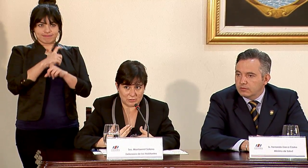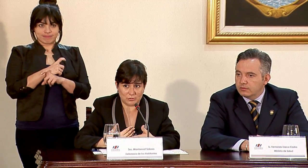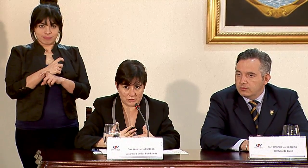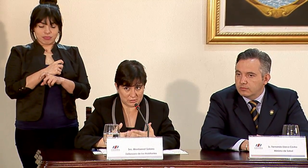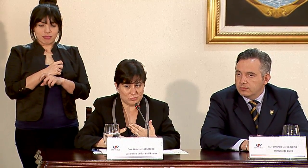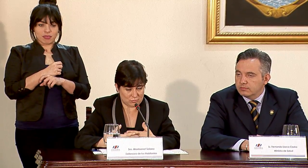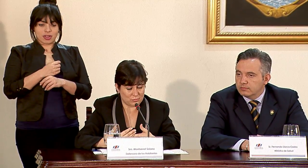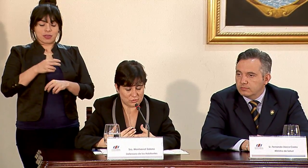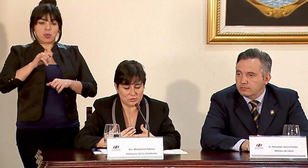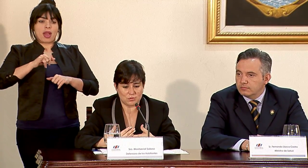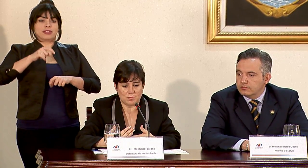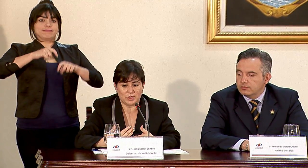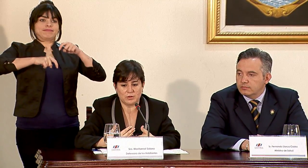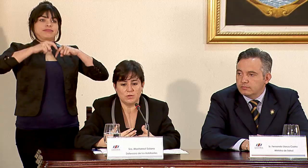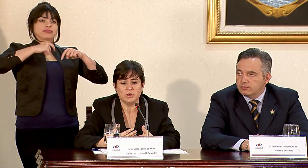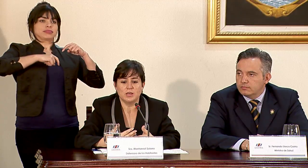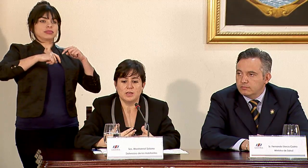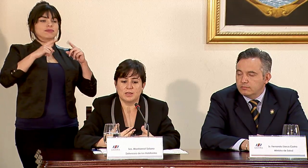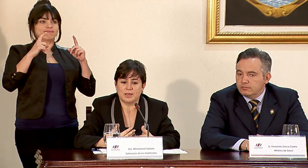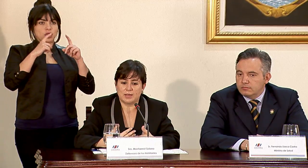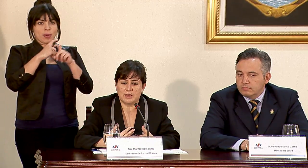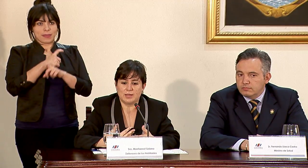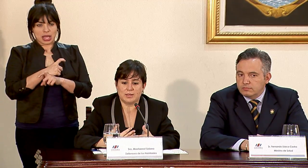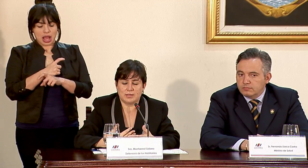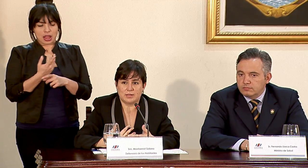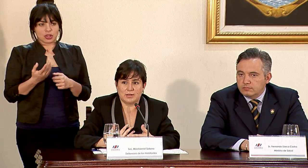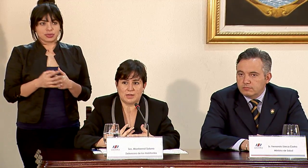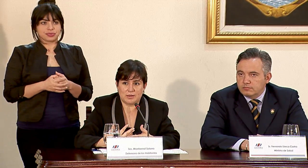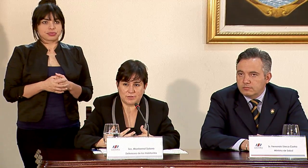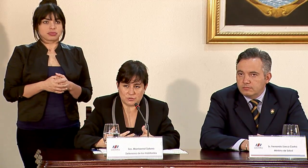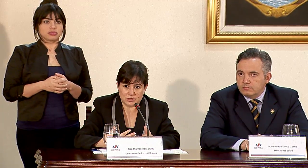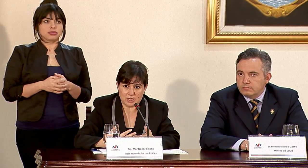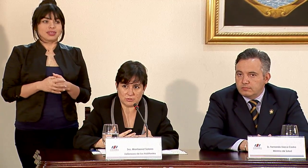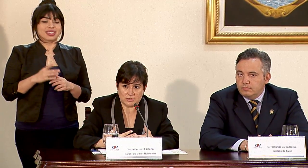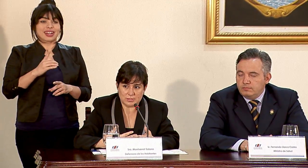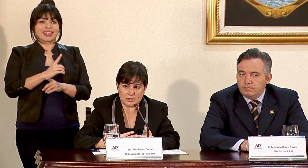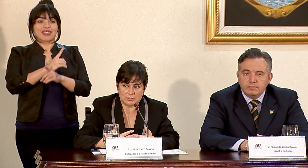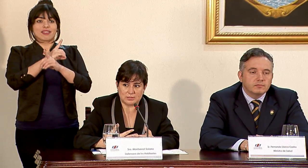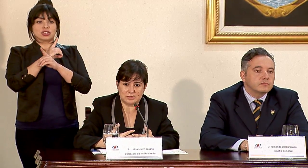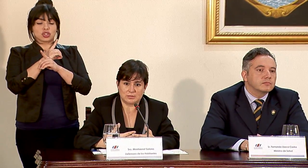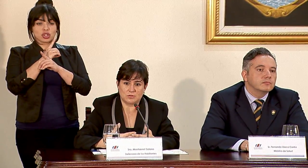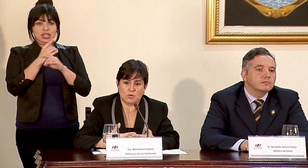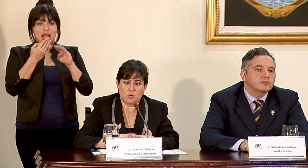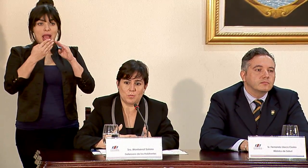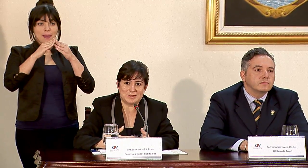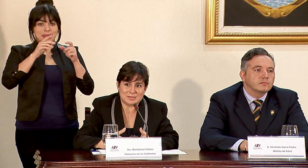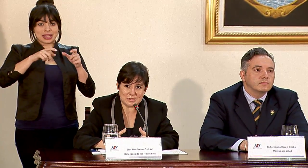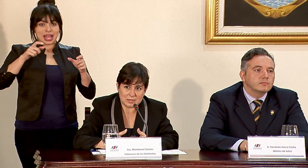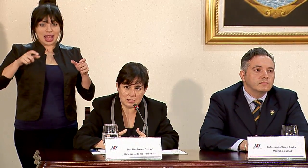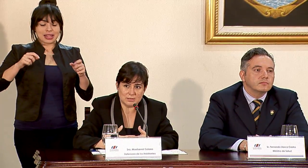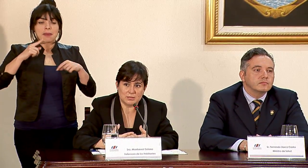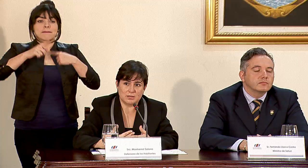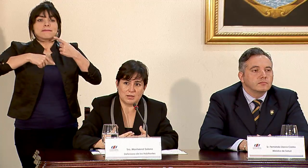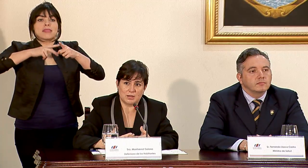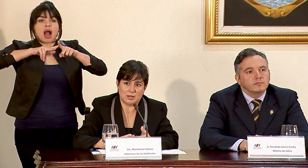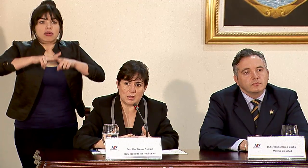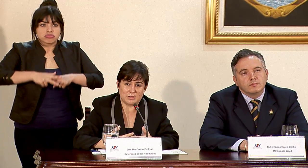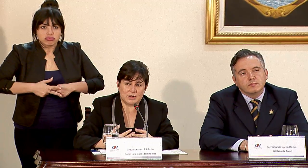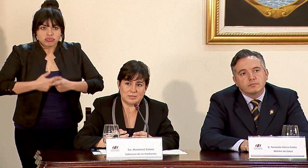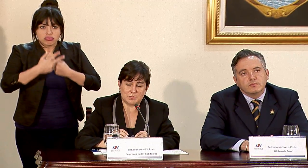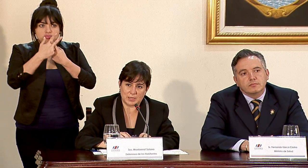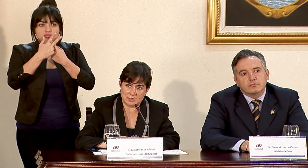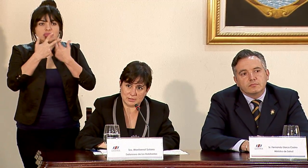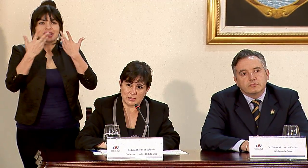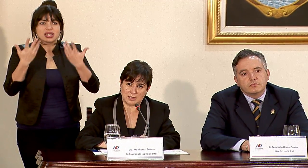revertirlo es un proceso complejo, que la Defensoría de los Habitantes comenzará a